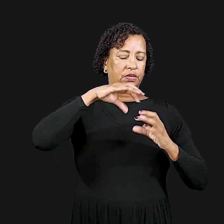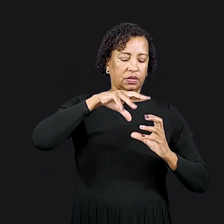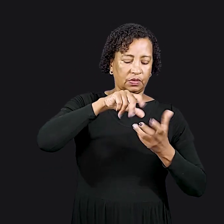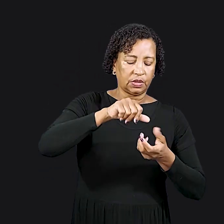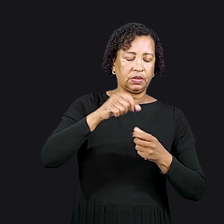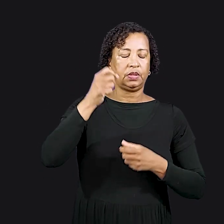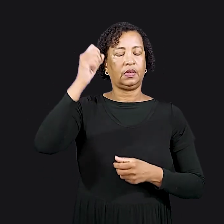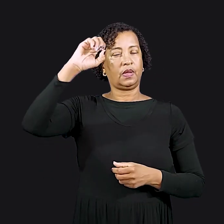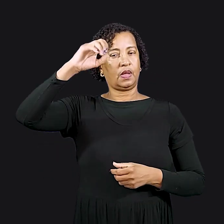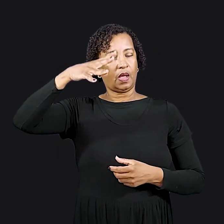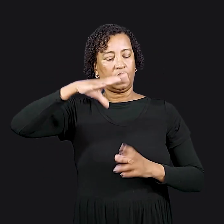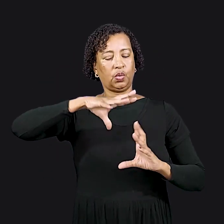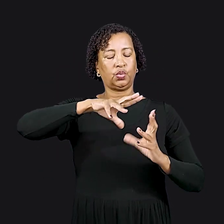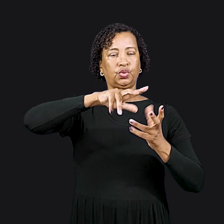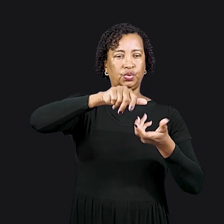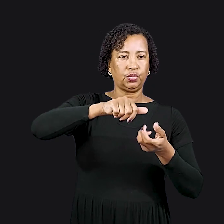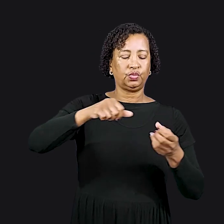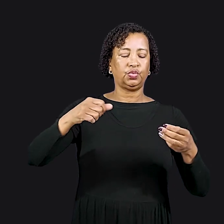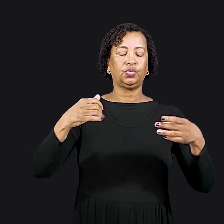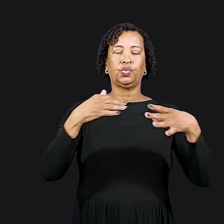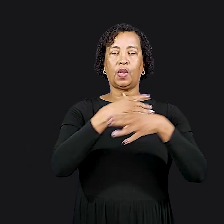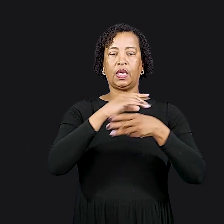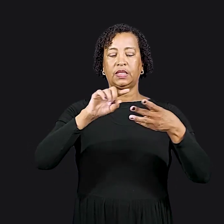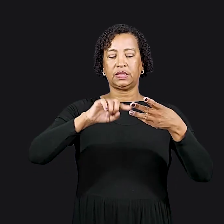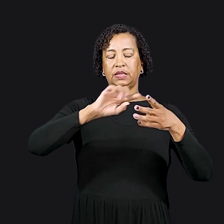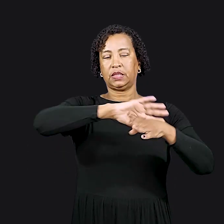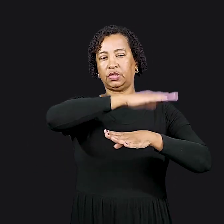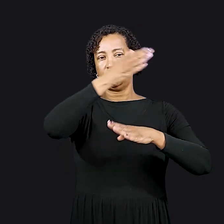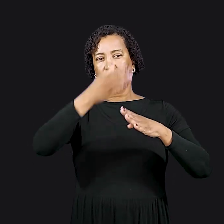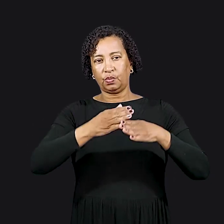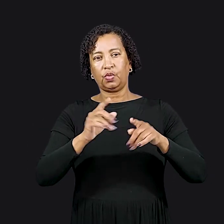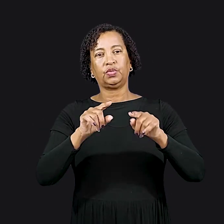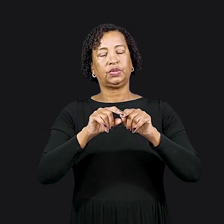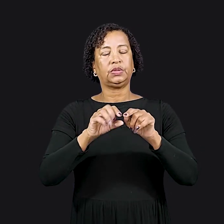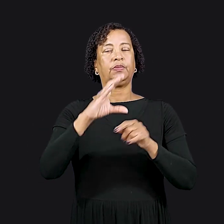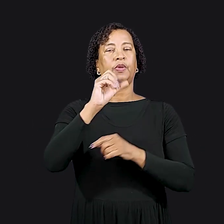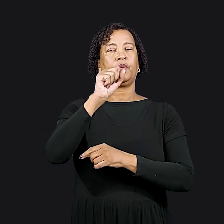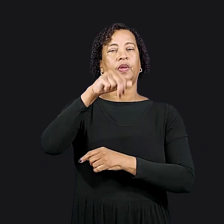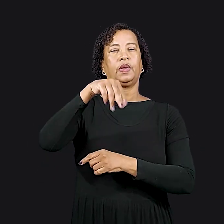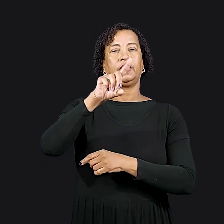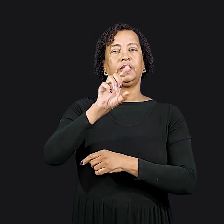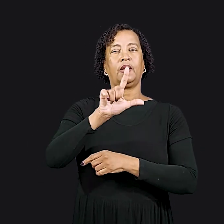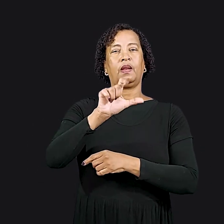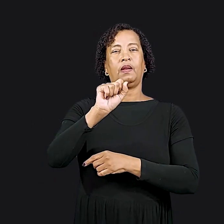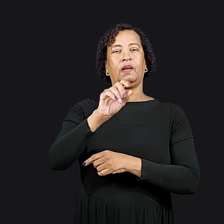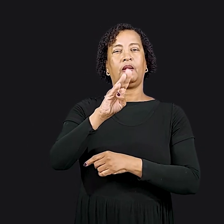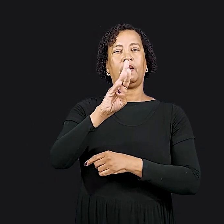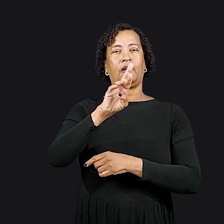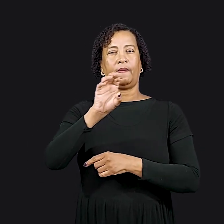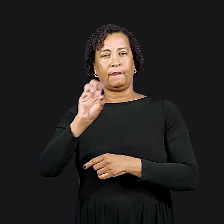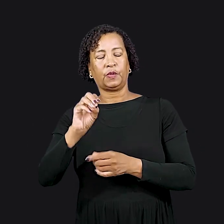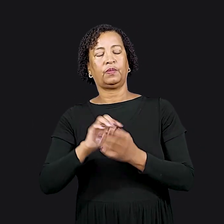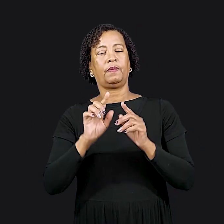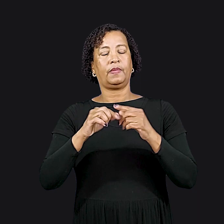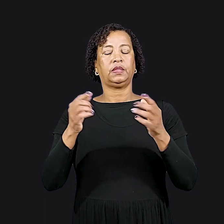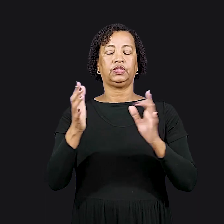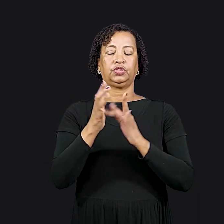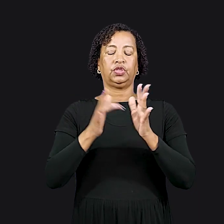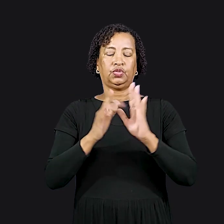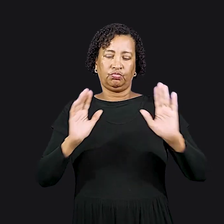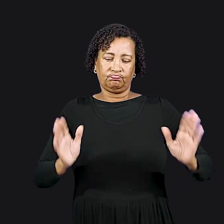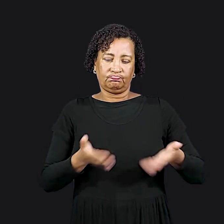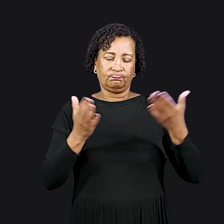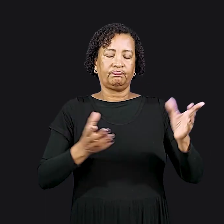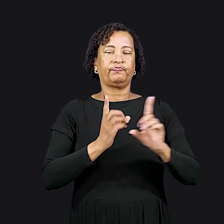da terra, a luz do mundo, a cidade sobre o monte e o candelabro. Mas nessa parte do sermão, Jesus está encorajando